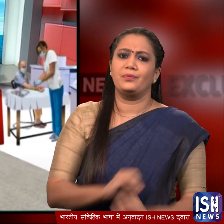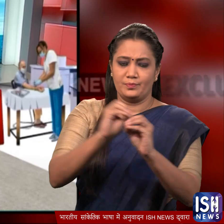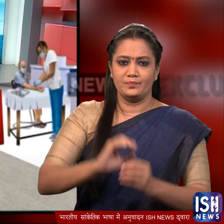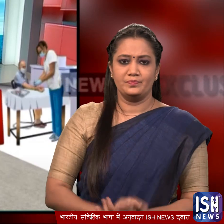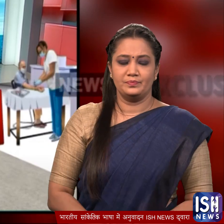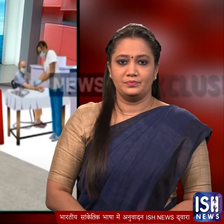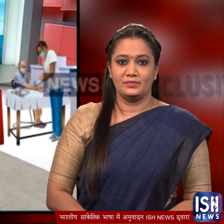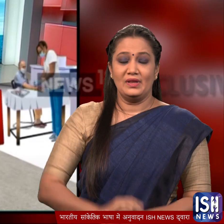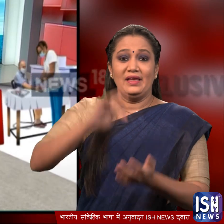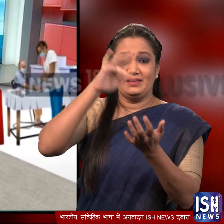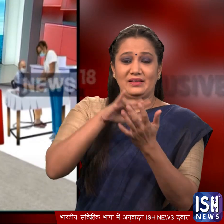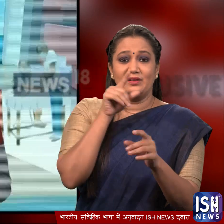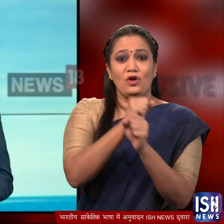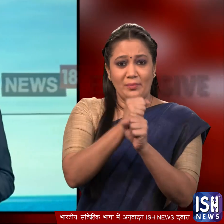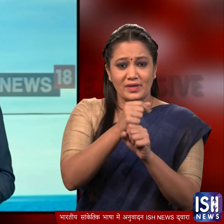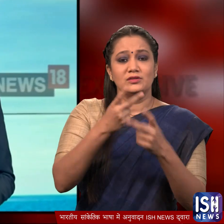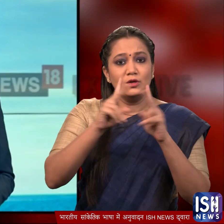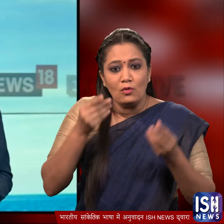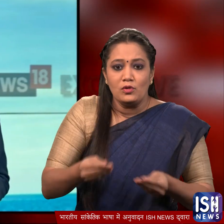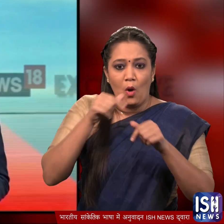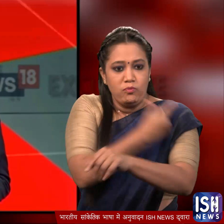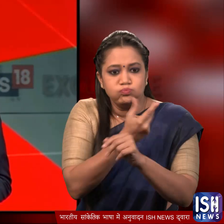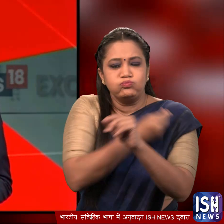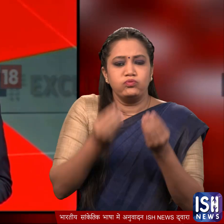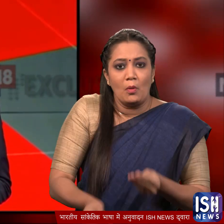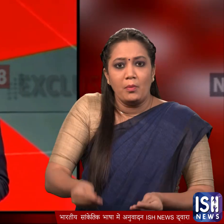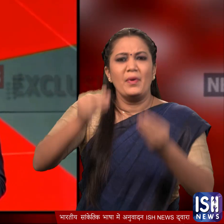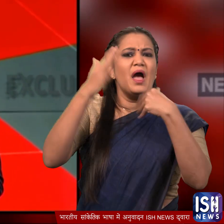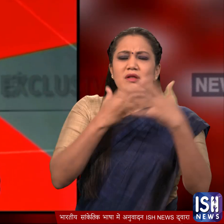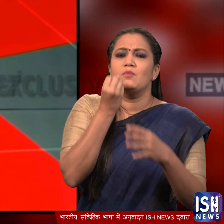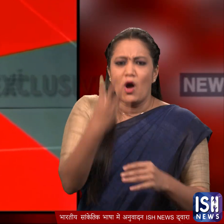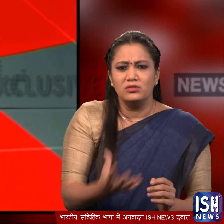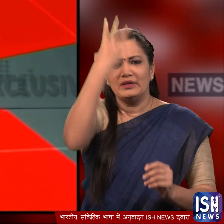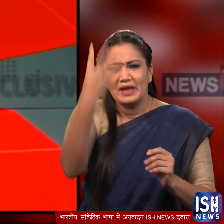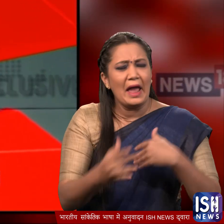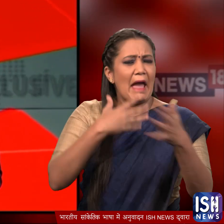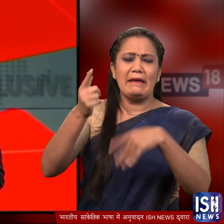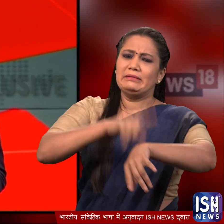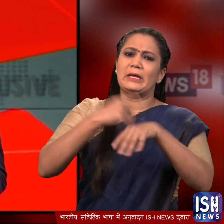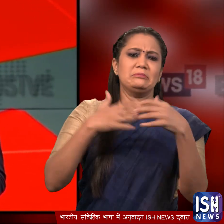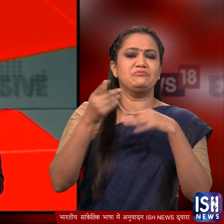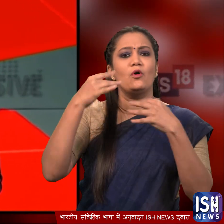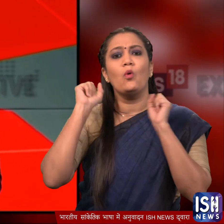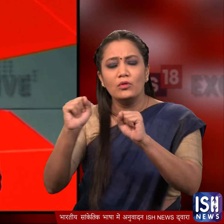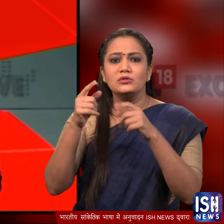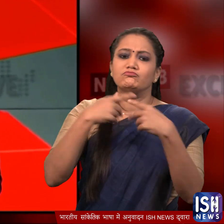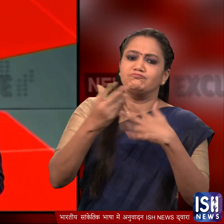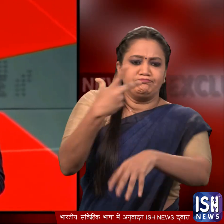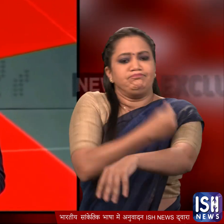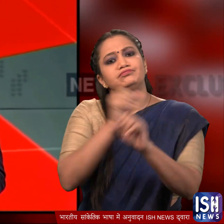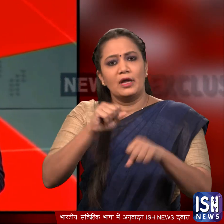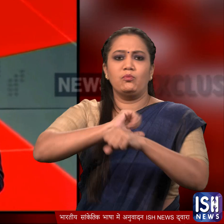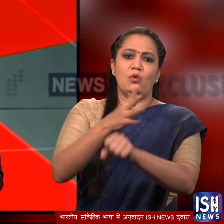था। इस बीच केंद्र सरकार ने भी वैक्सीन लगाने की मुहिम को तेज कर दिया। अब चाहे दिन हो या रात, लोग जब चाहें